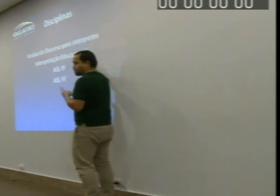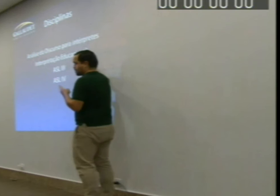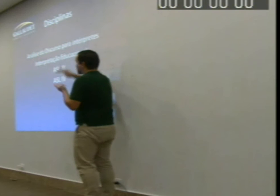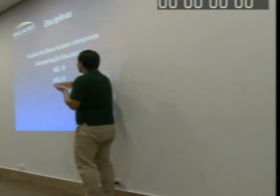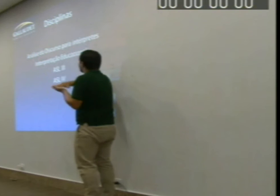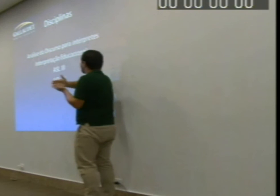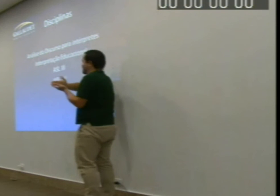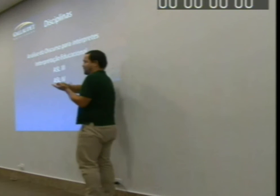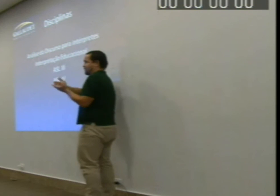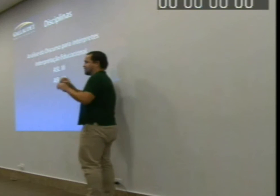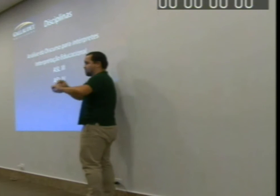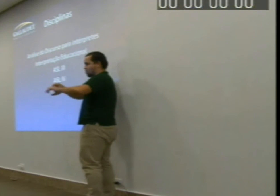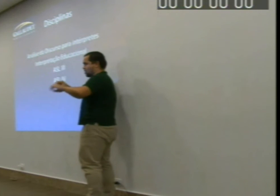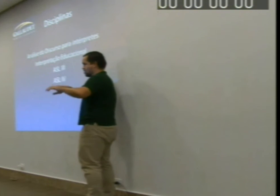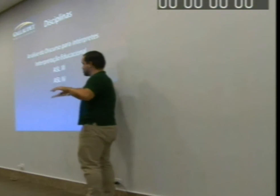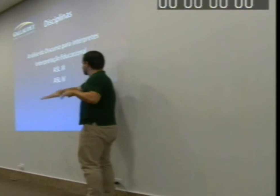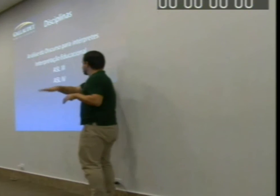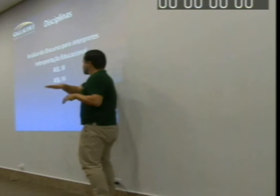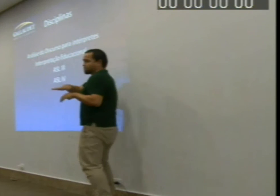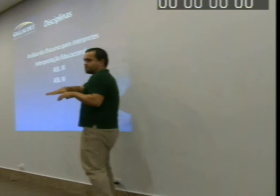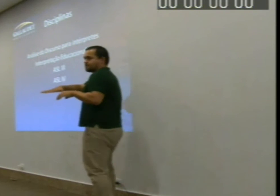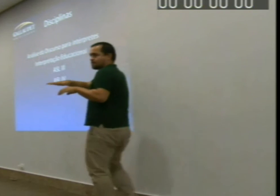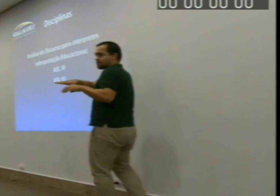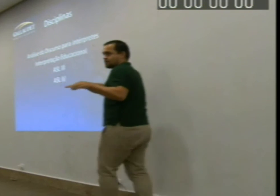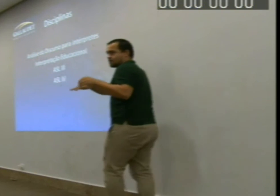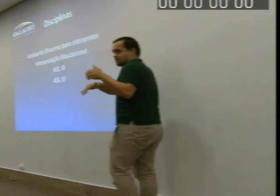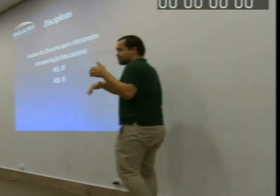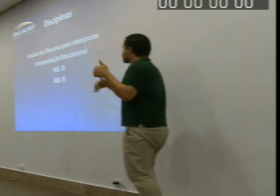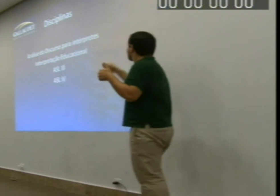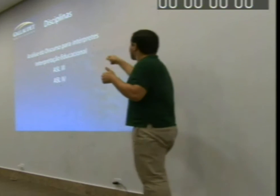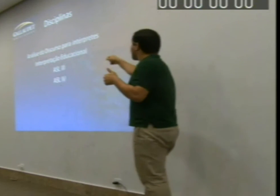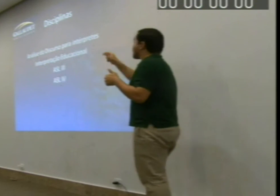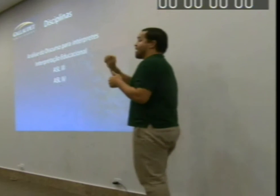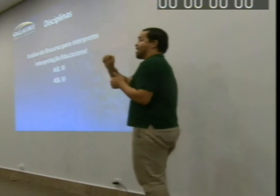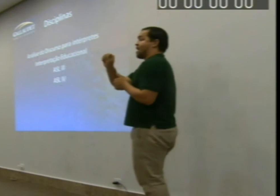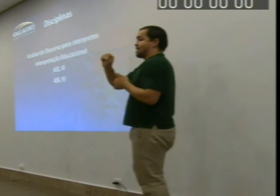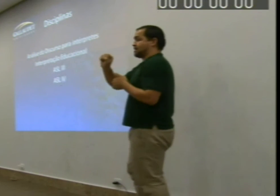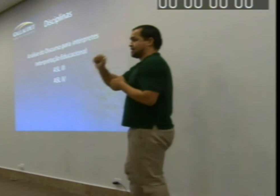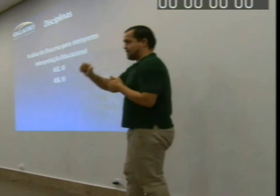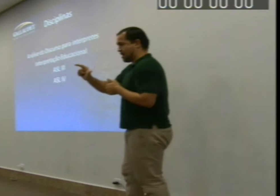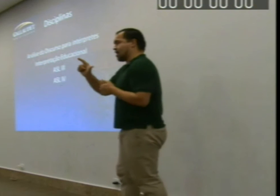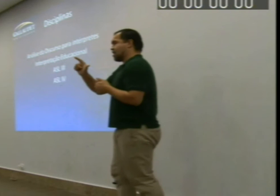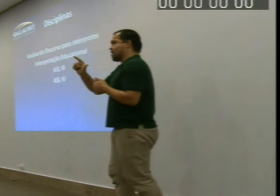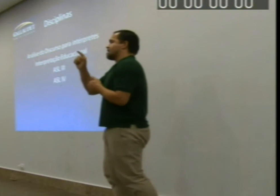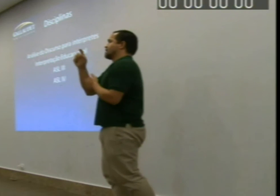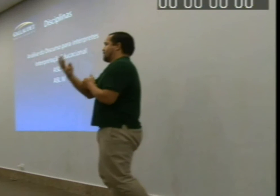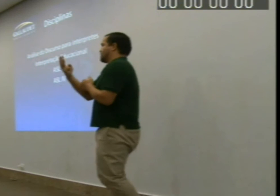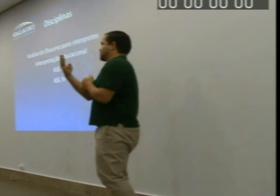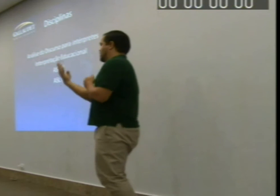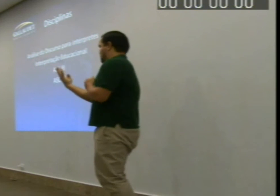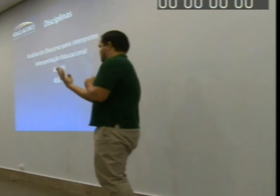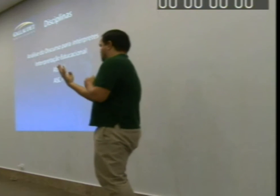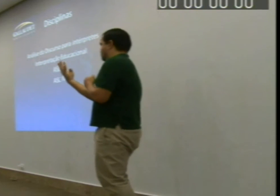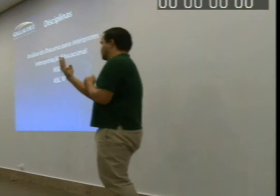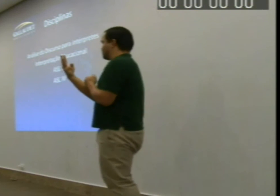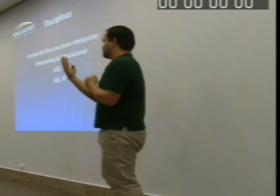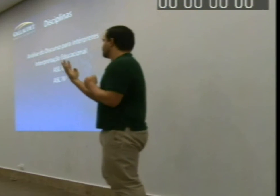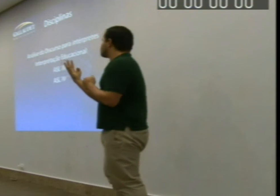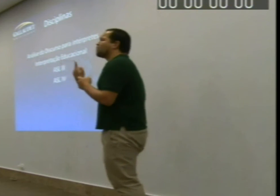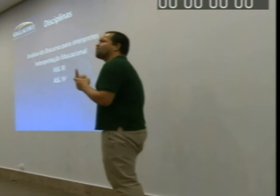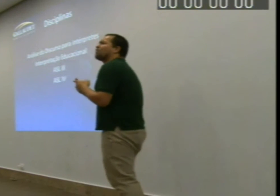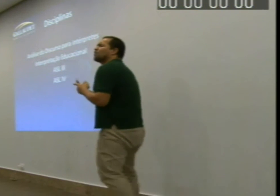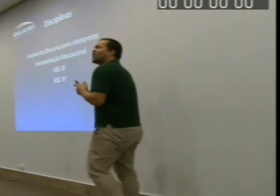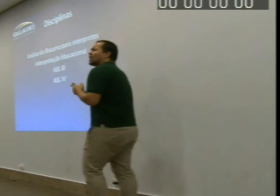discurso a segunda que foi interpretação Educacional a terceira que foi a sl3 e